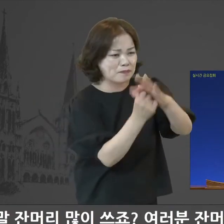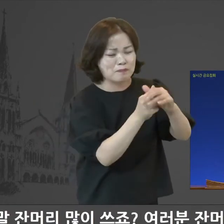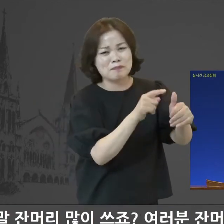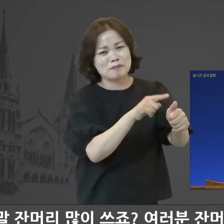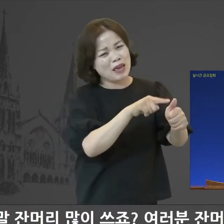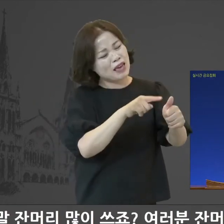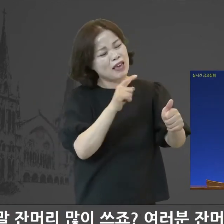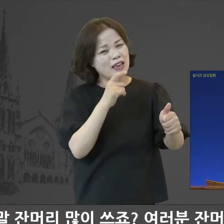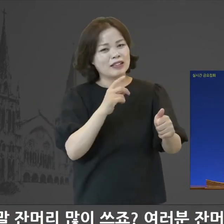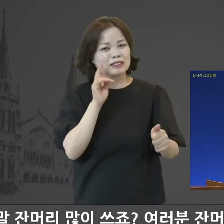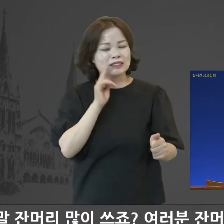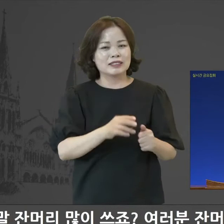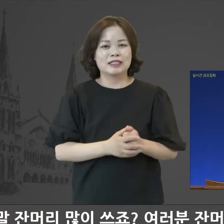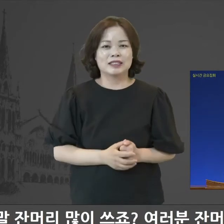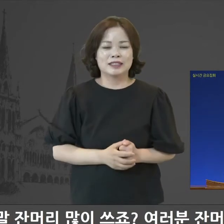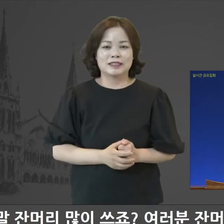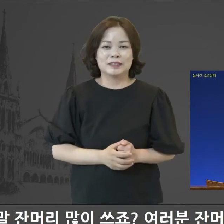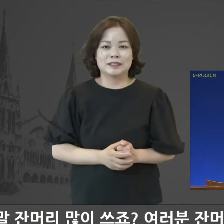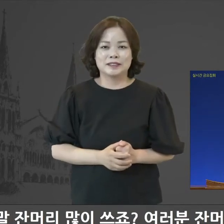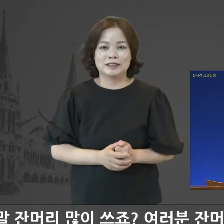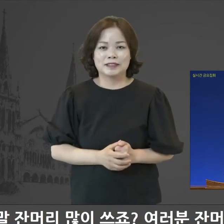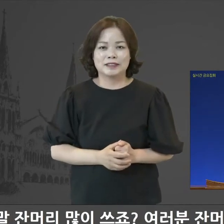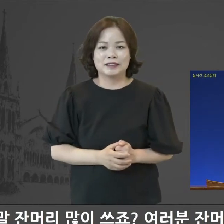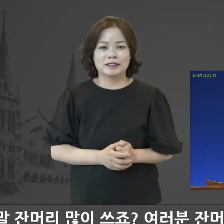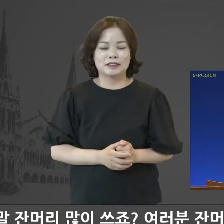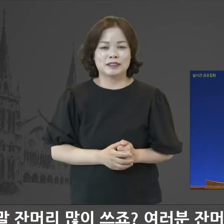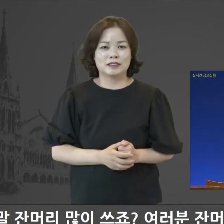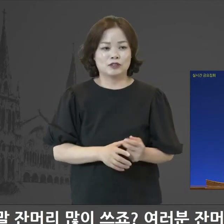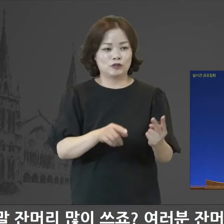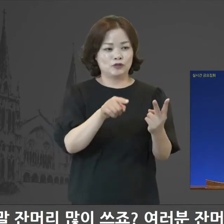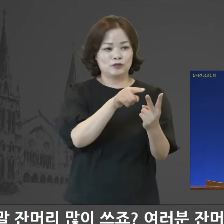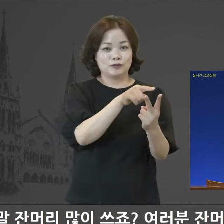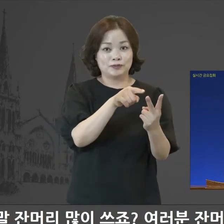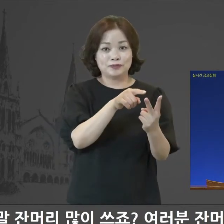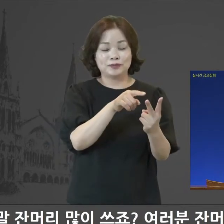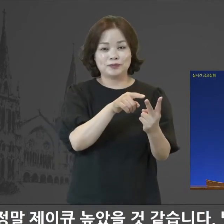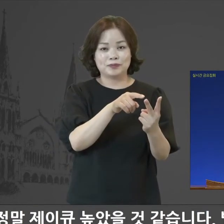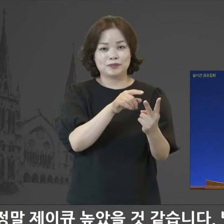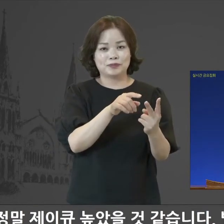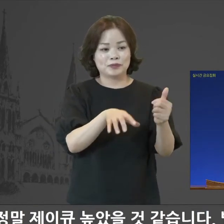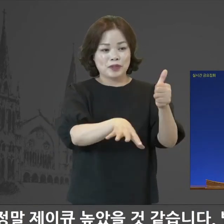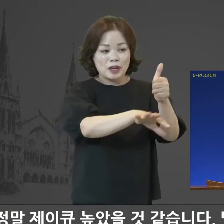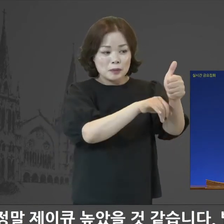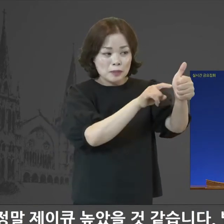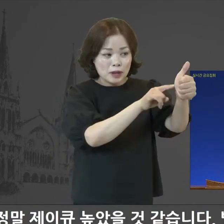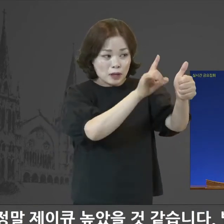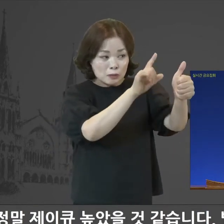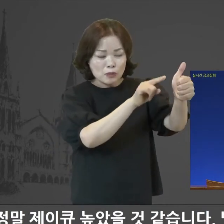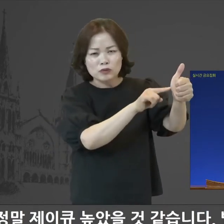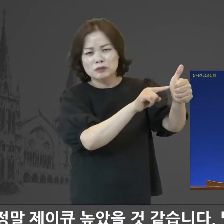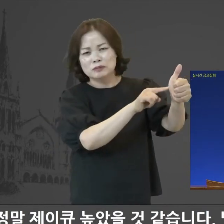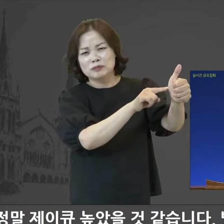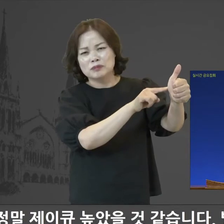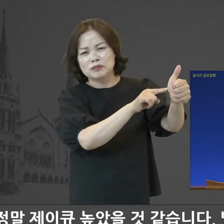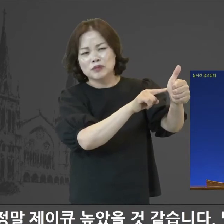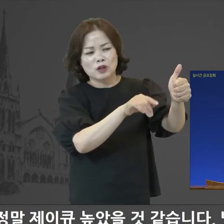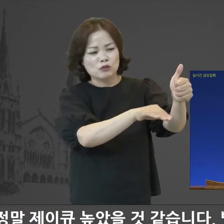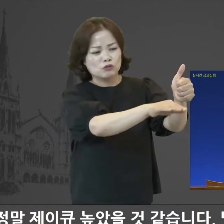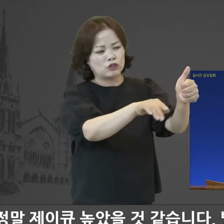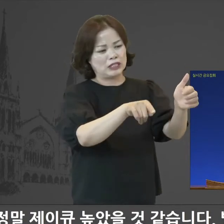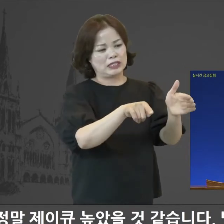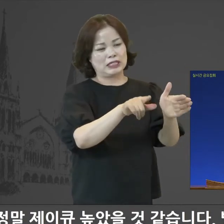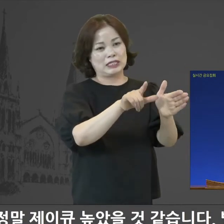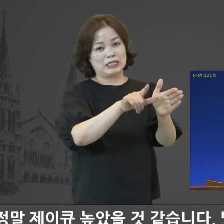이제 벨릭스에 대한 말씀을 두 가지로 정리합니다. 저는 이 벨릭스의 모습 속에서 우리